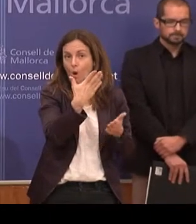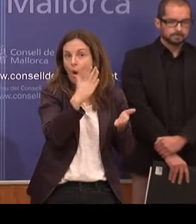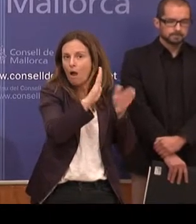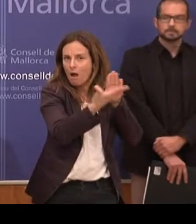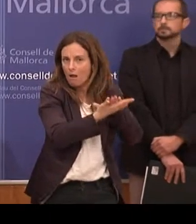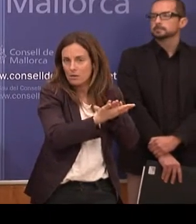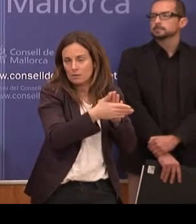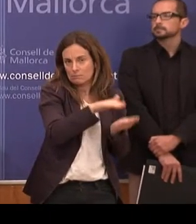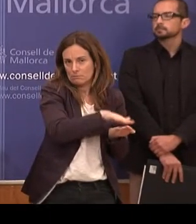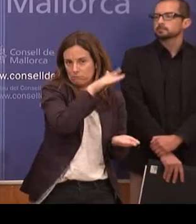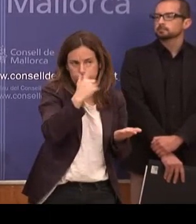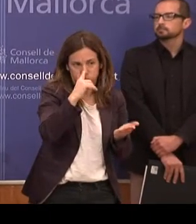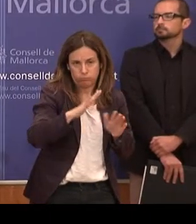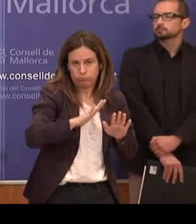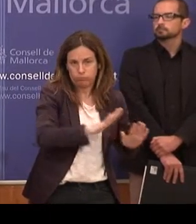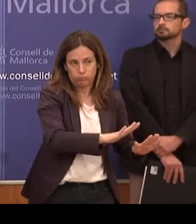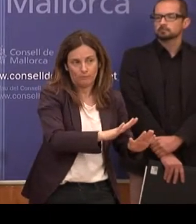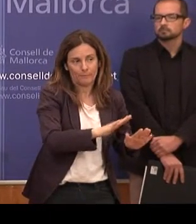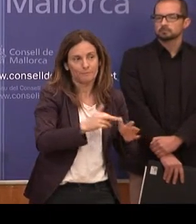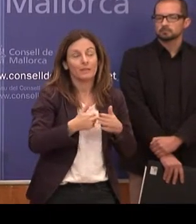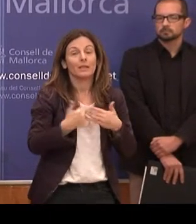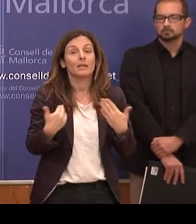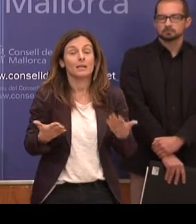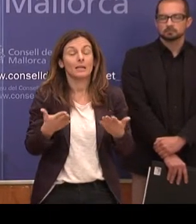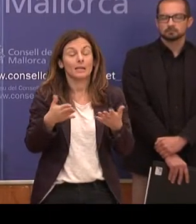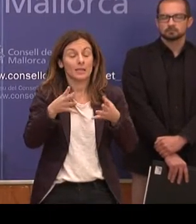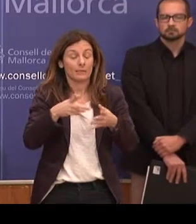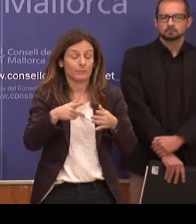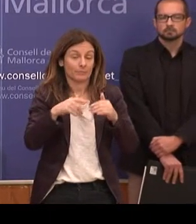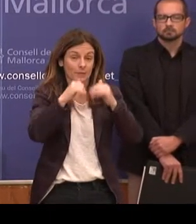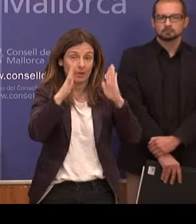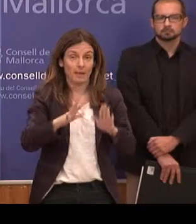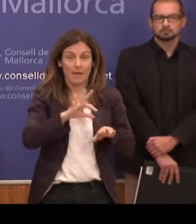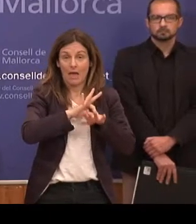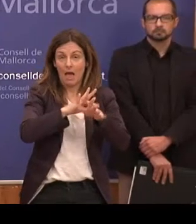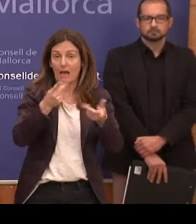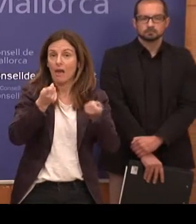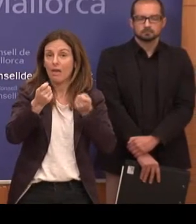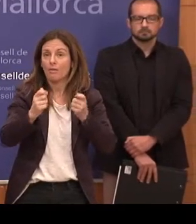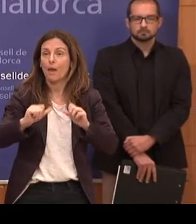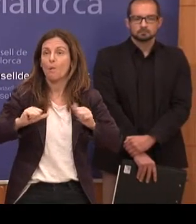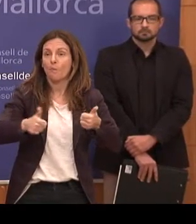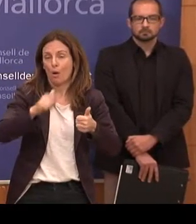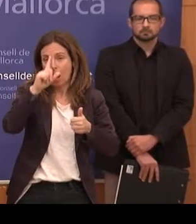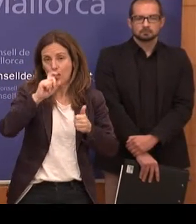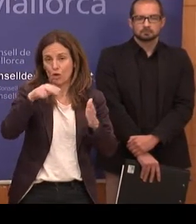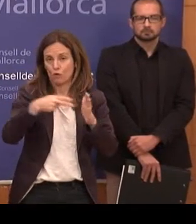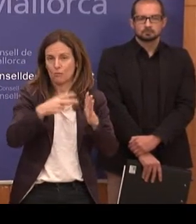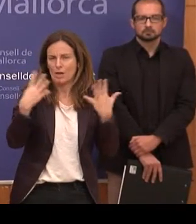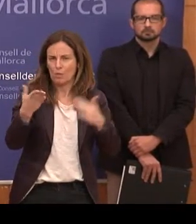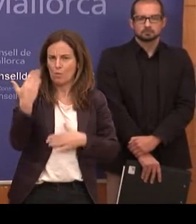.206 expedients dins els calaixos. Són 1.206 expedients que